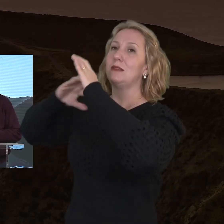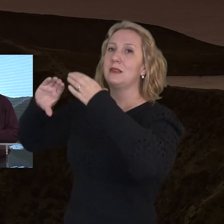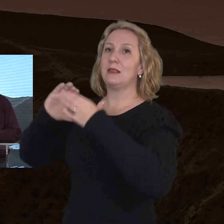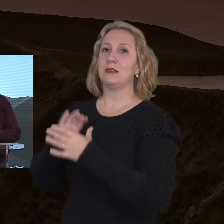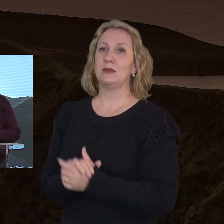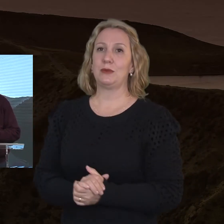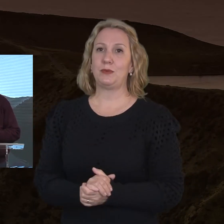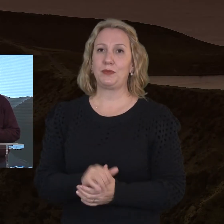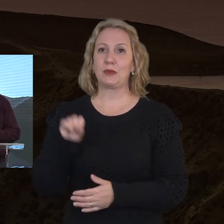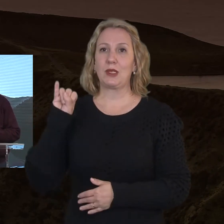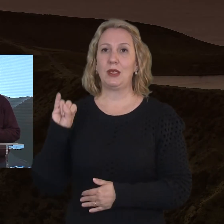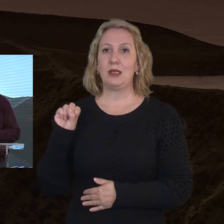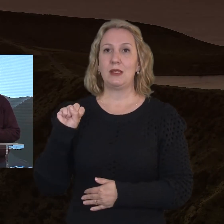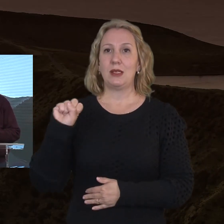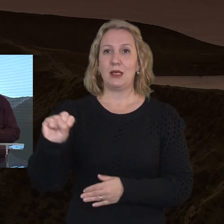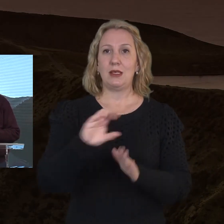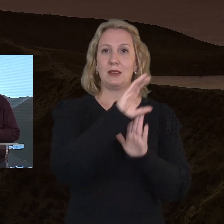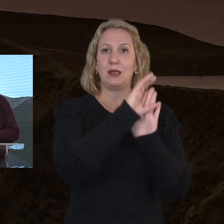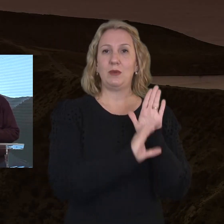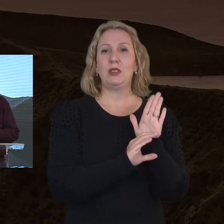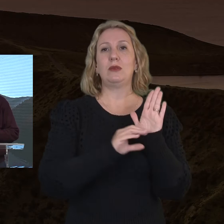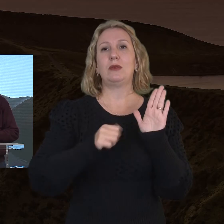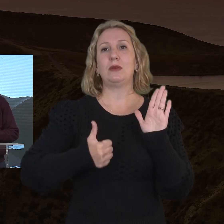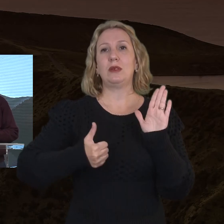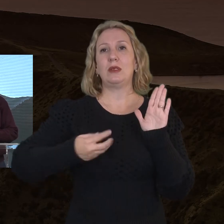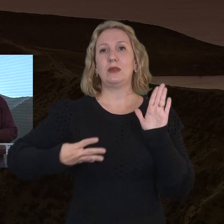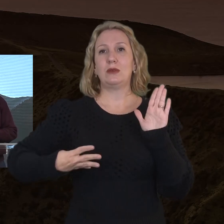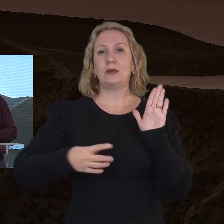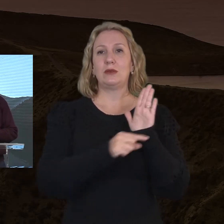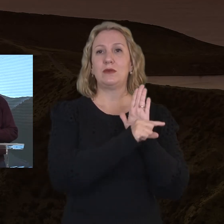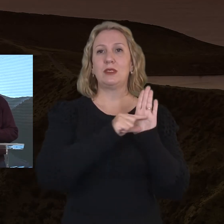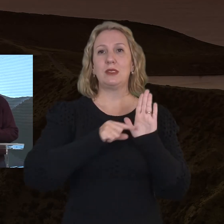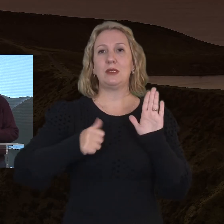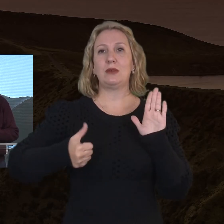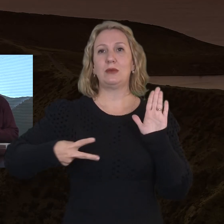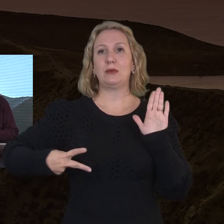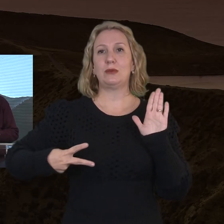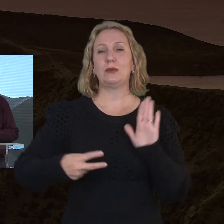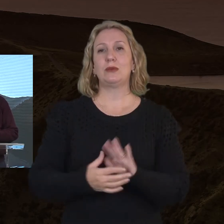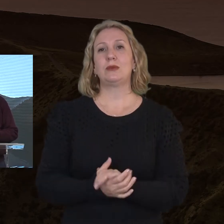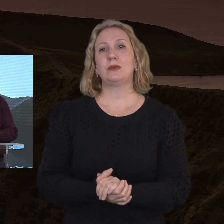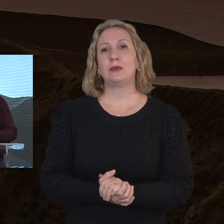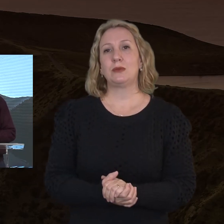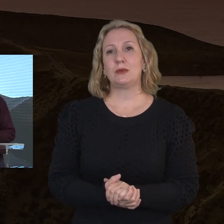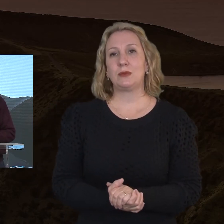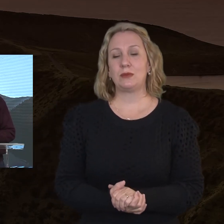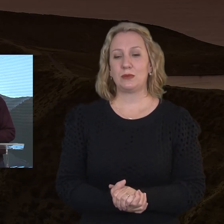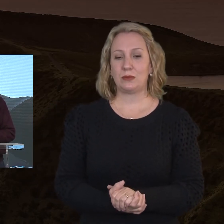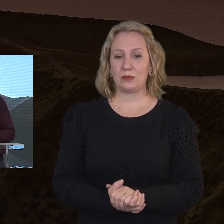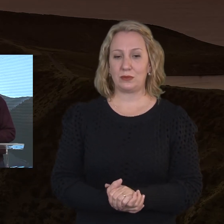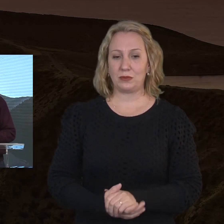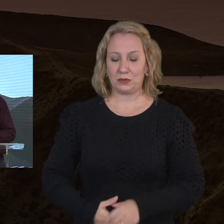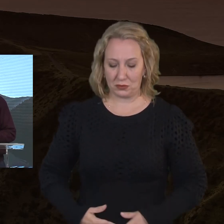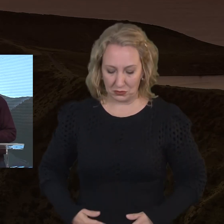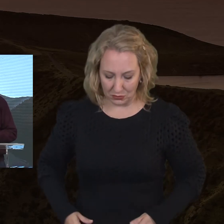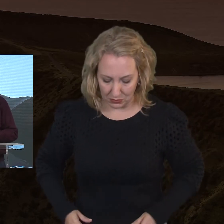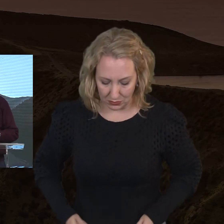queridos irmãos e isaías capítulo 14 versículo 12 e aí